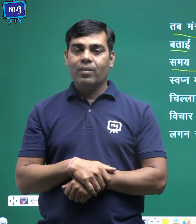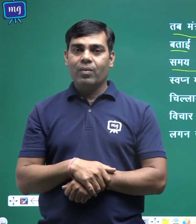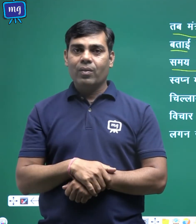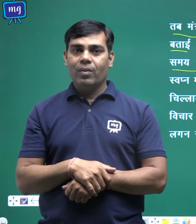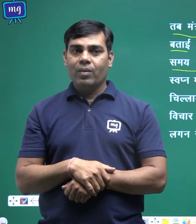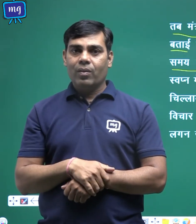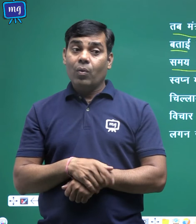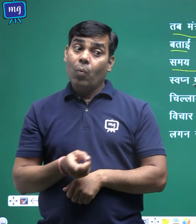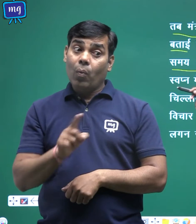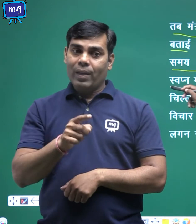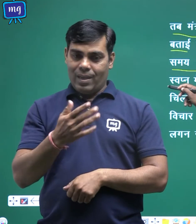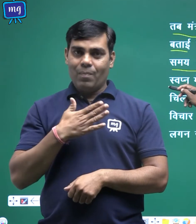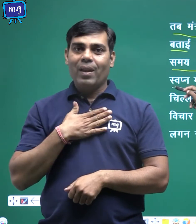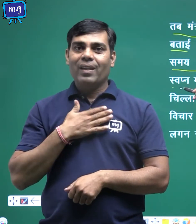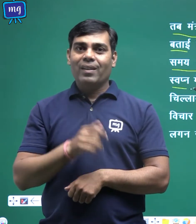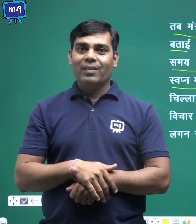वही मैंने